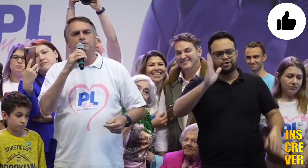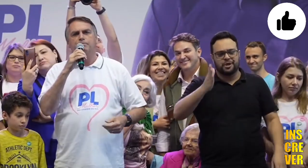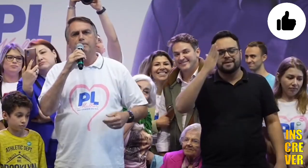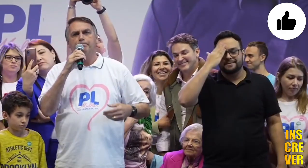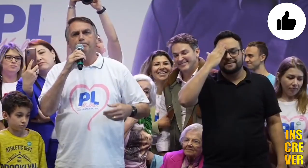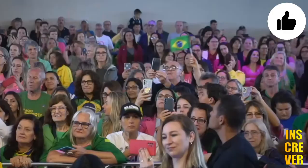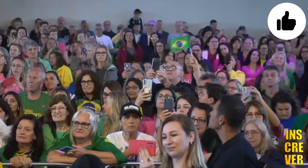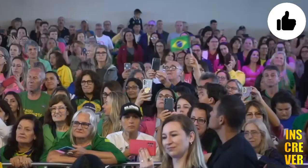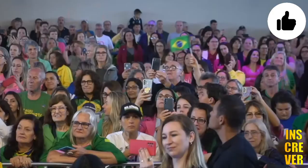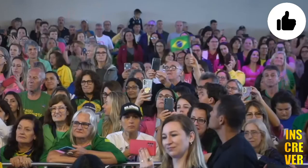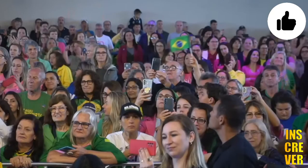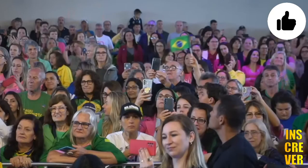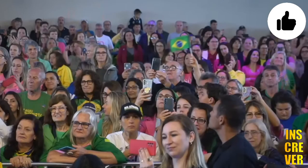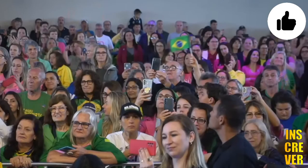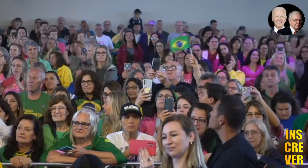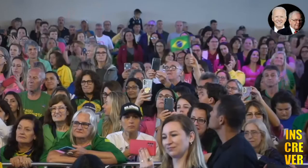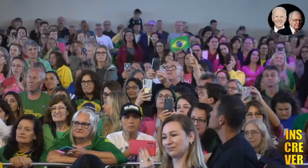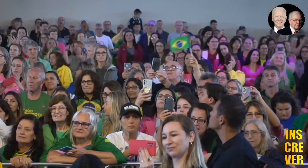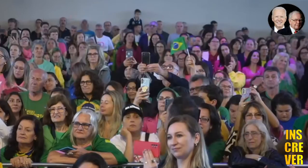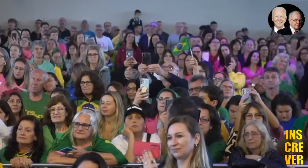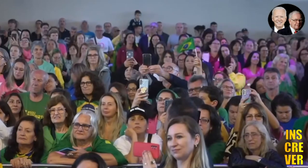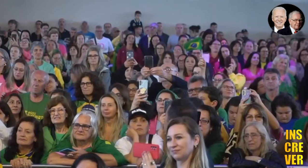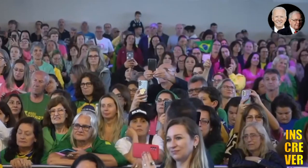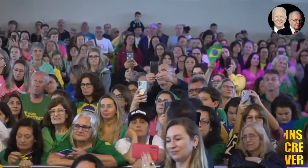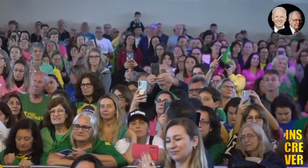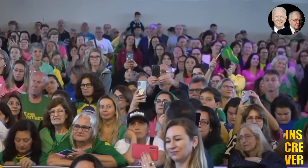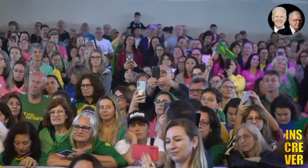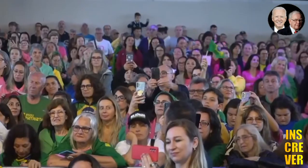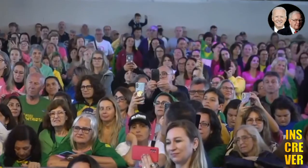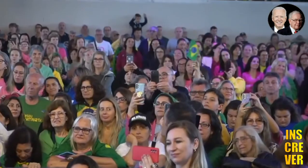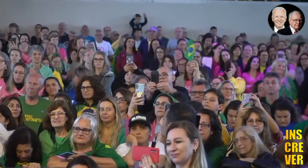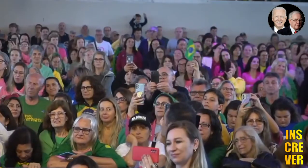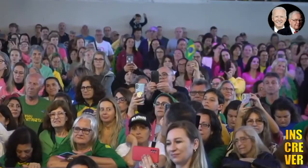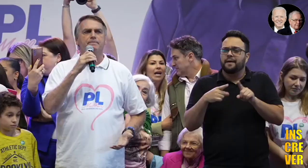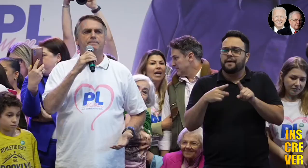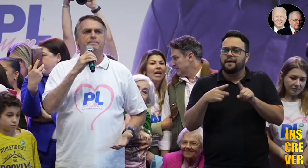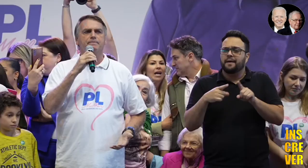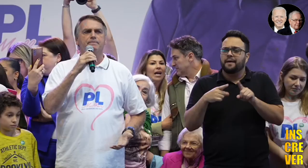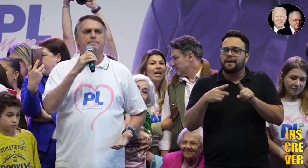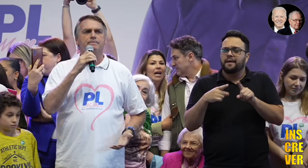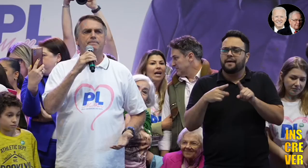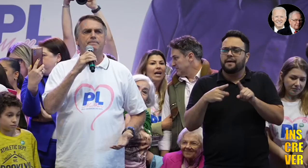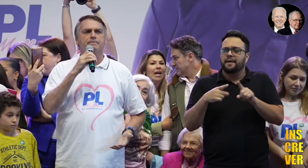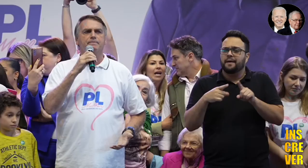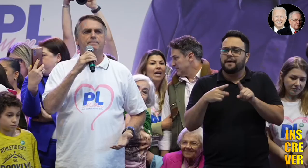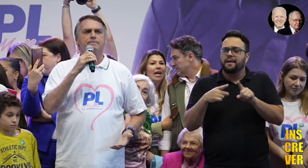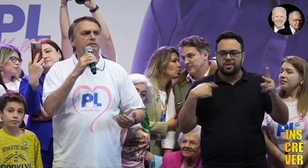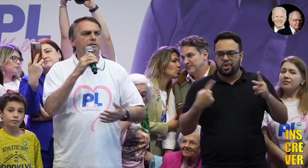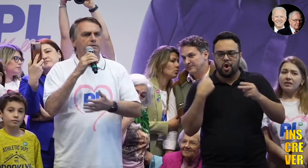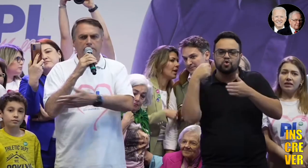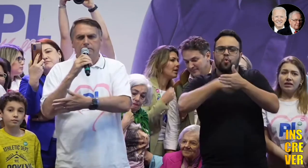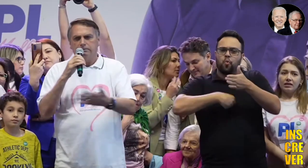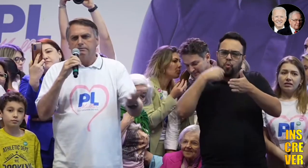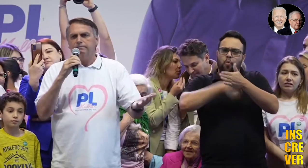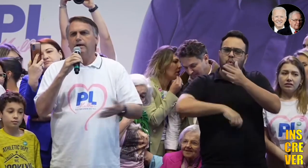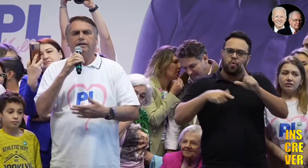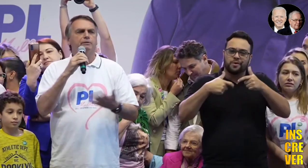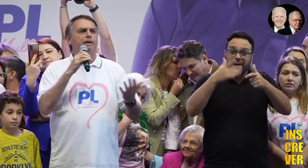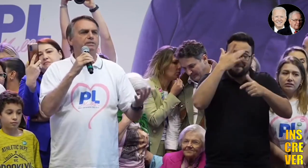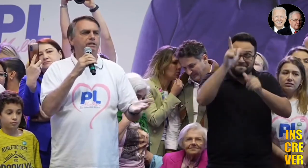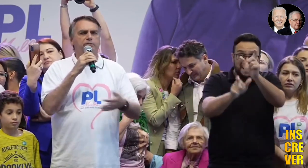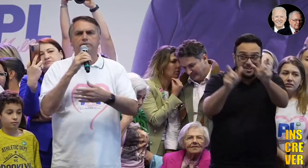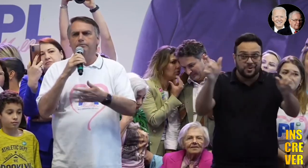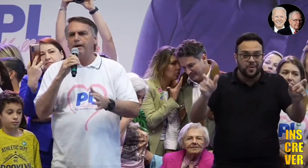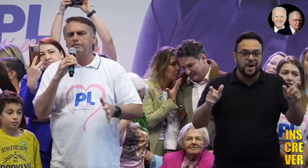Sabemos por quem e pelo que devemos lutar. E temos, falando